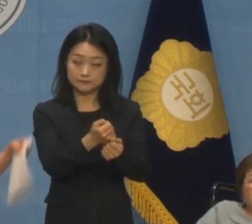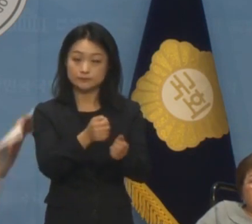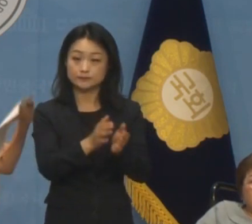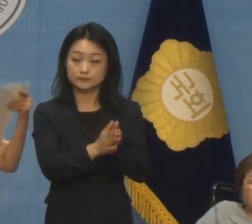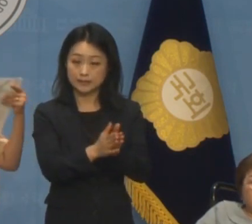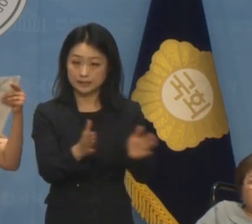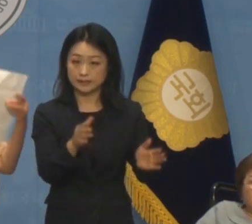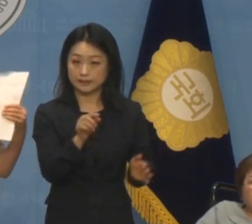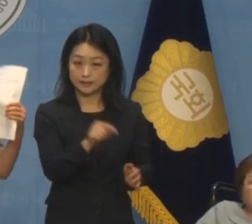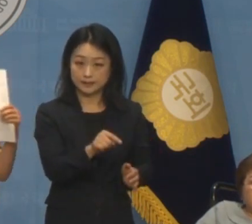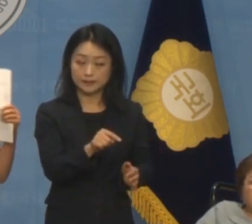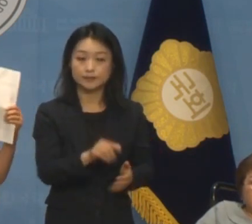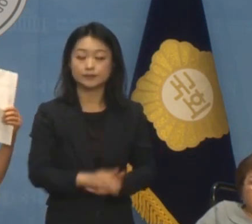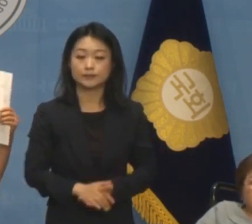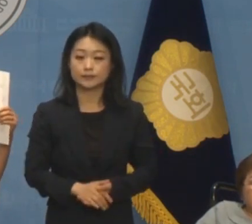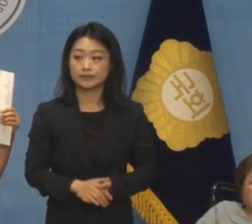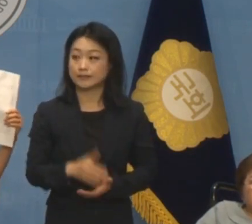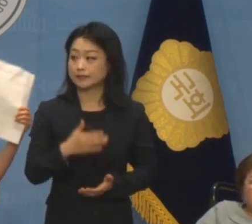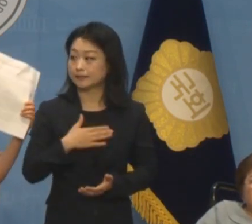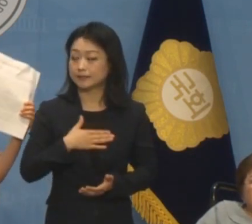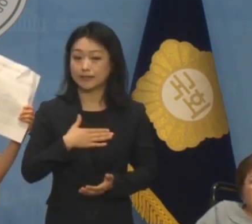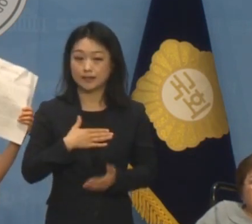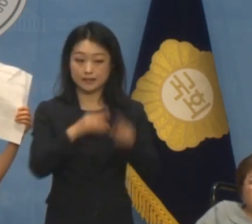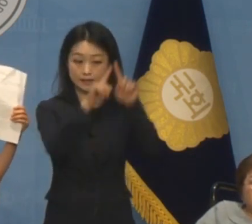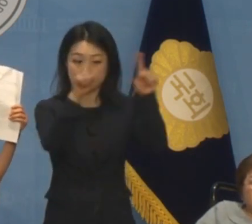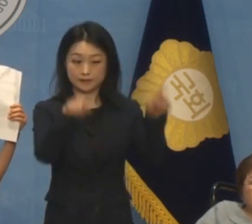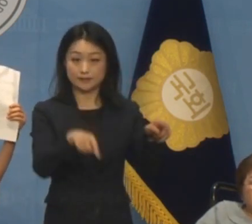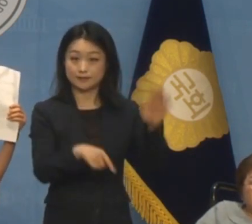지금 제 손에